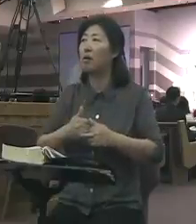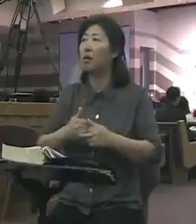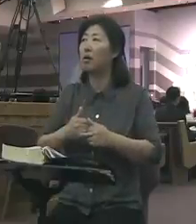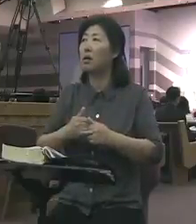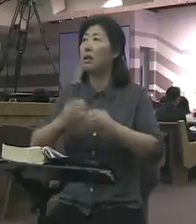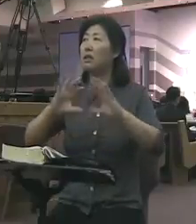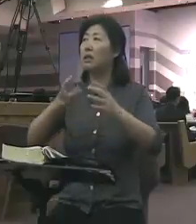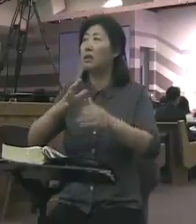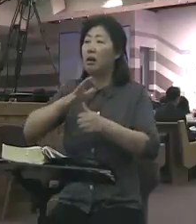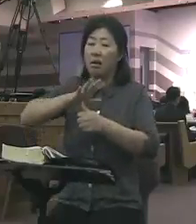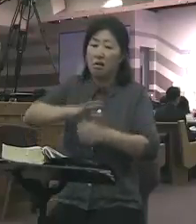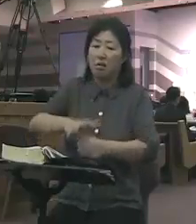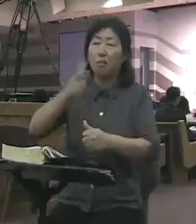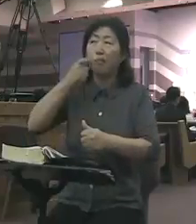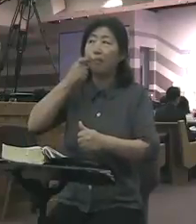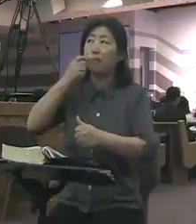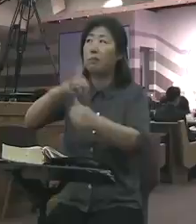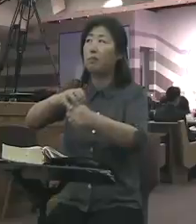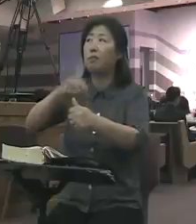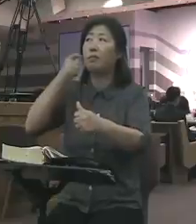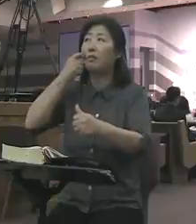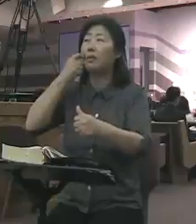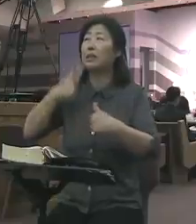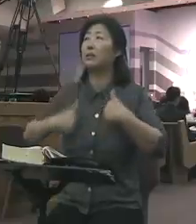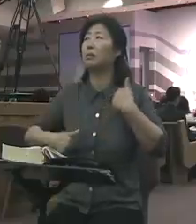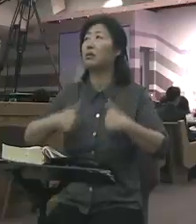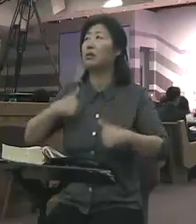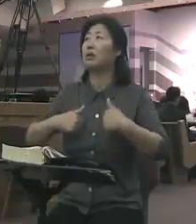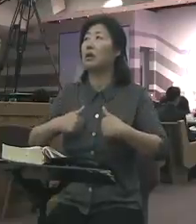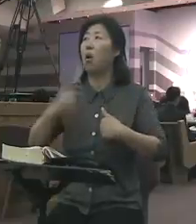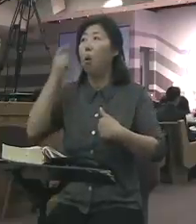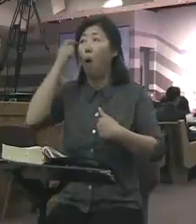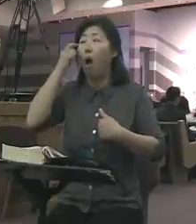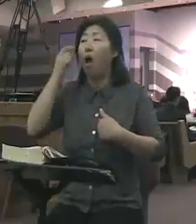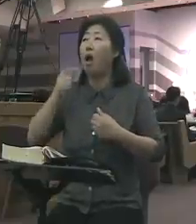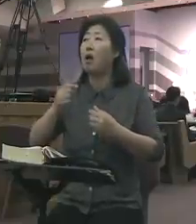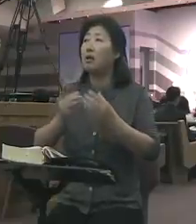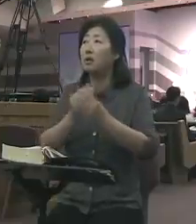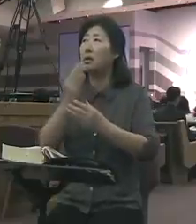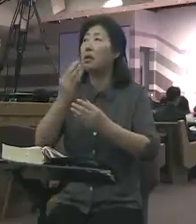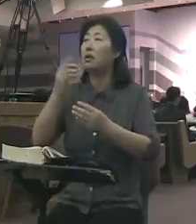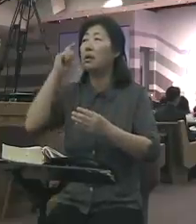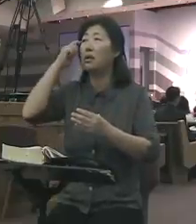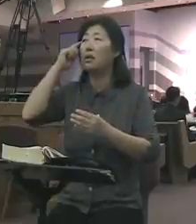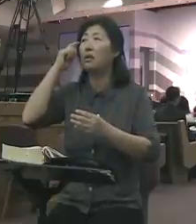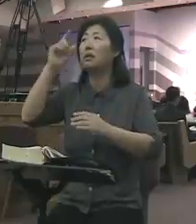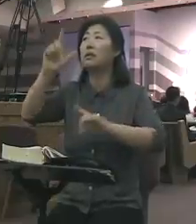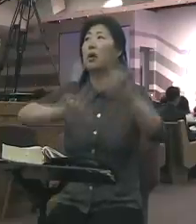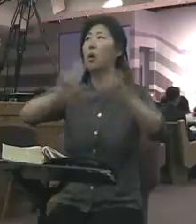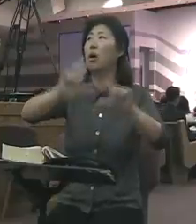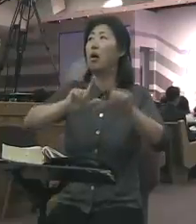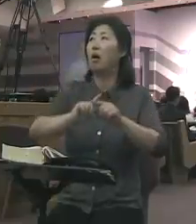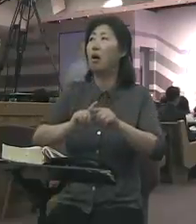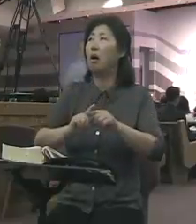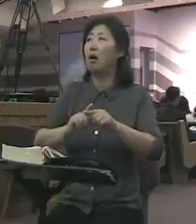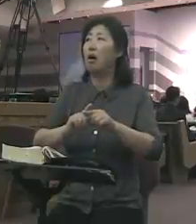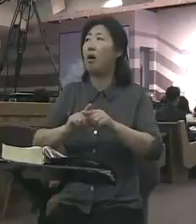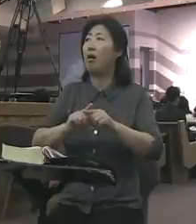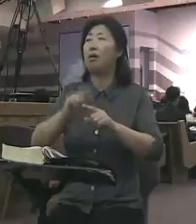기쁨이 생기는데 이 기쁨이 왜 생기는 것입니까? 상황과 우리의 컨디션은 전혀 변하지 않았는데